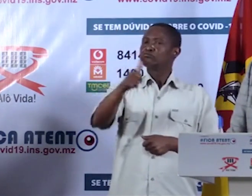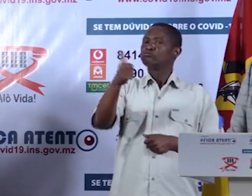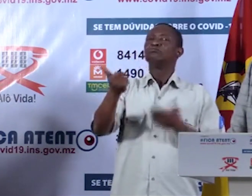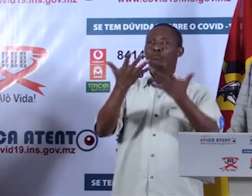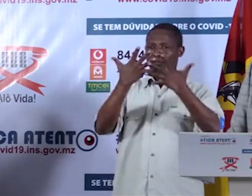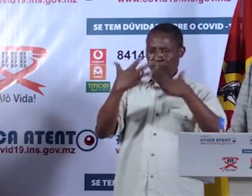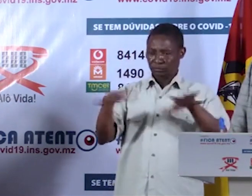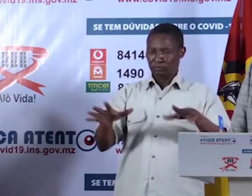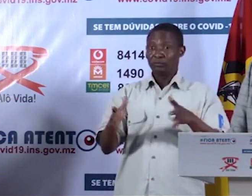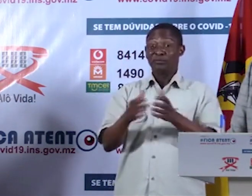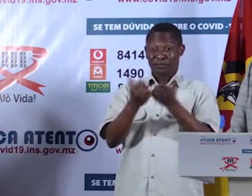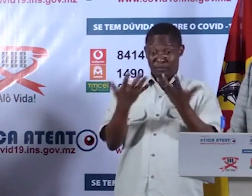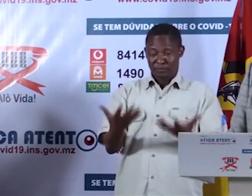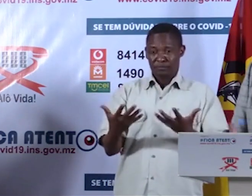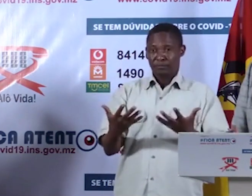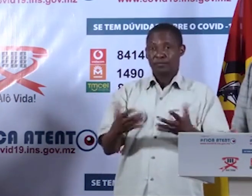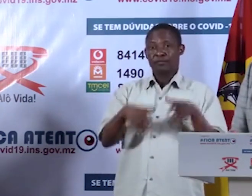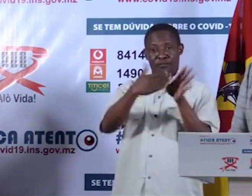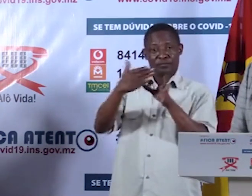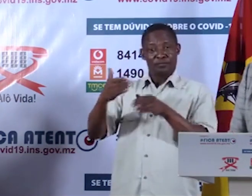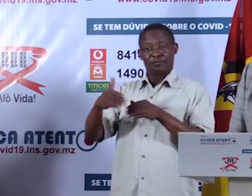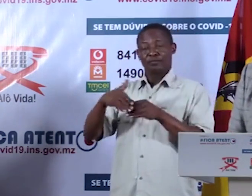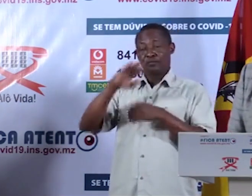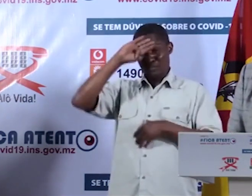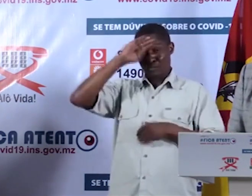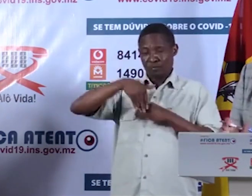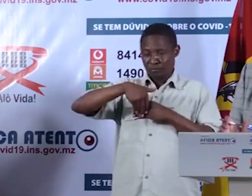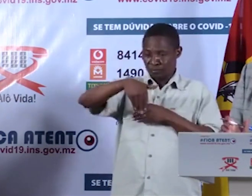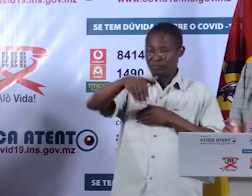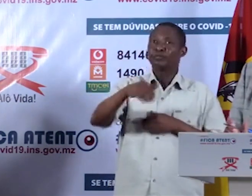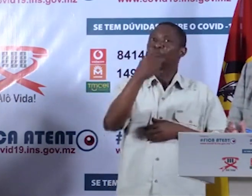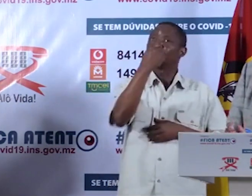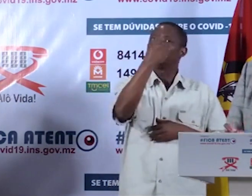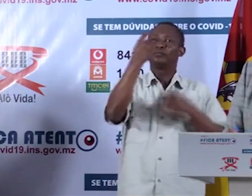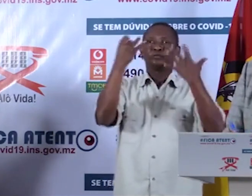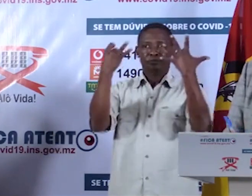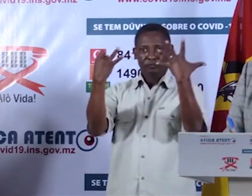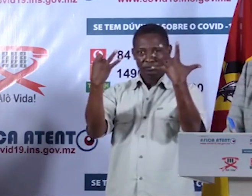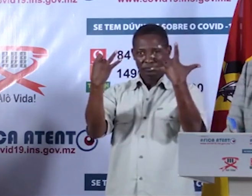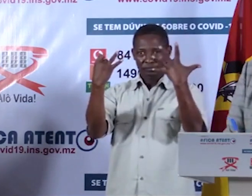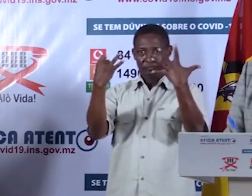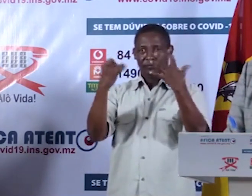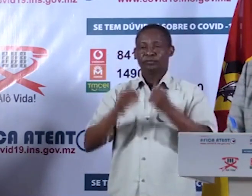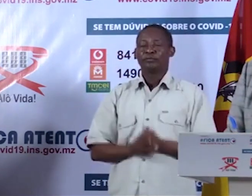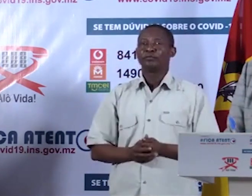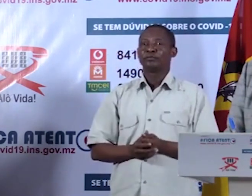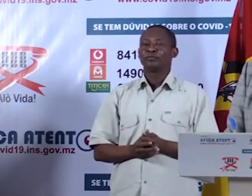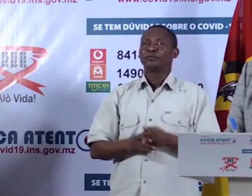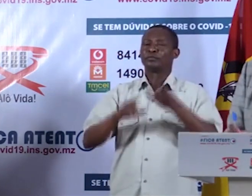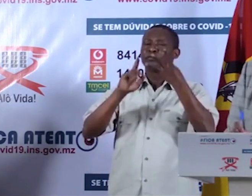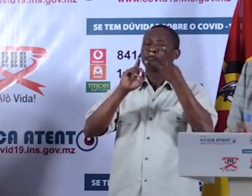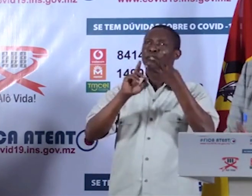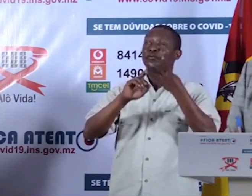cidade de Maputo conta com 17 casos ainda ativos. Indo para a província